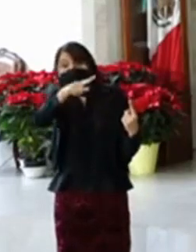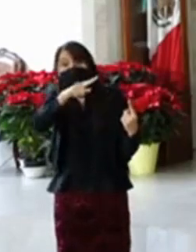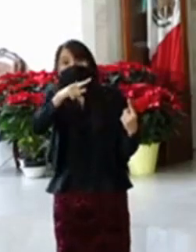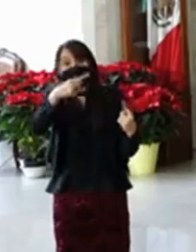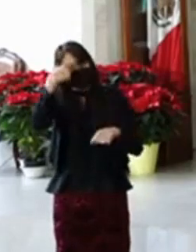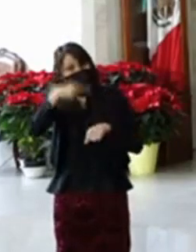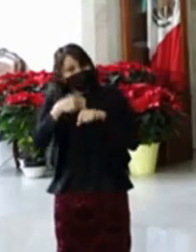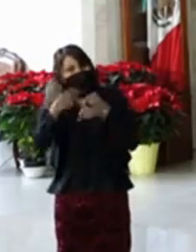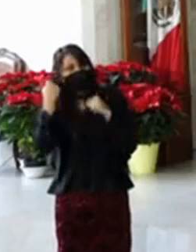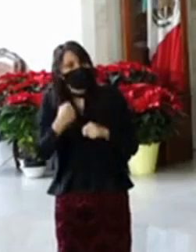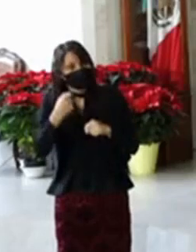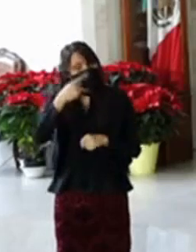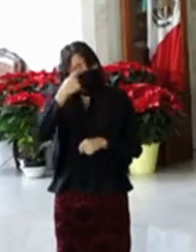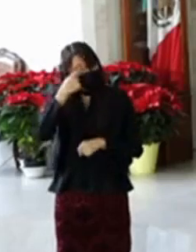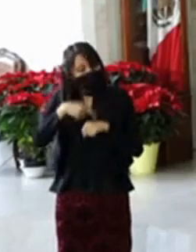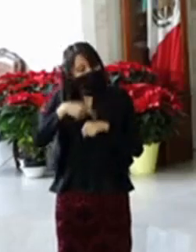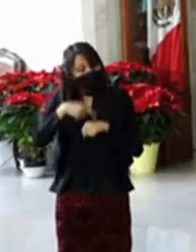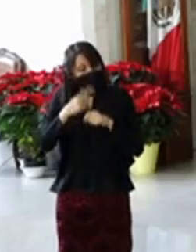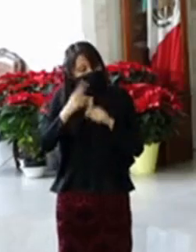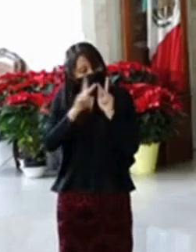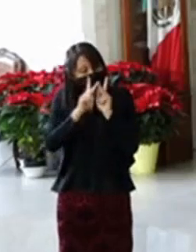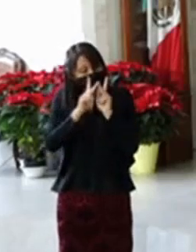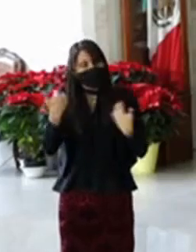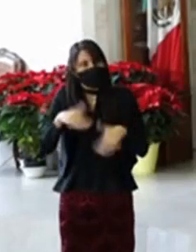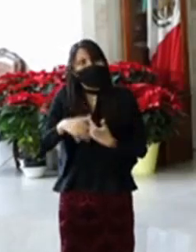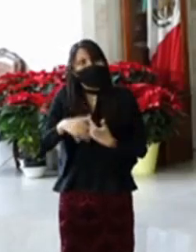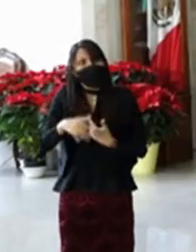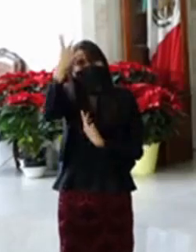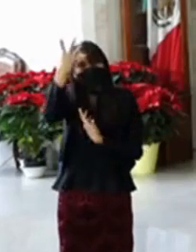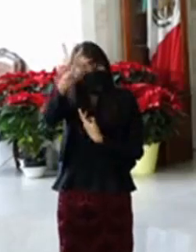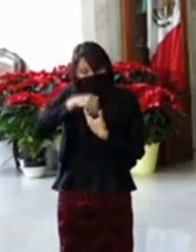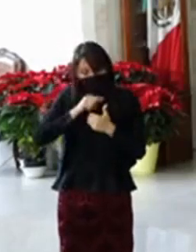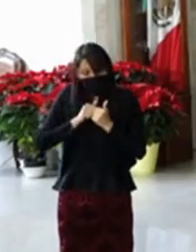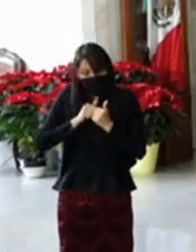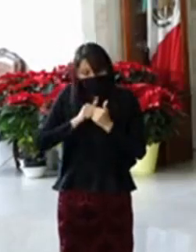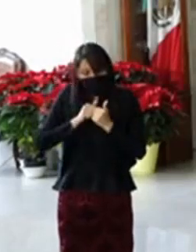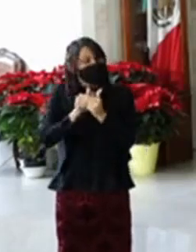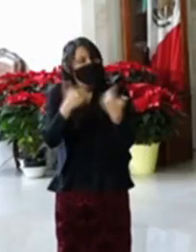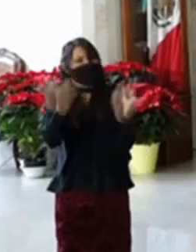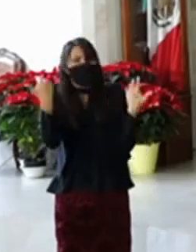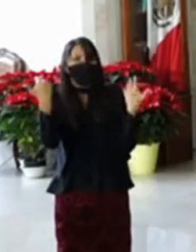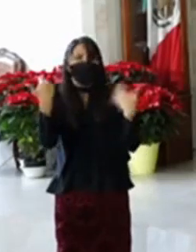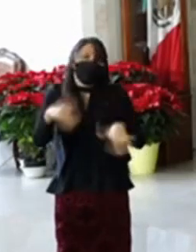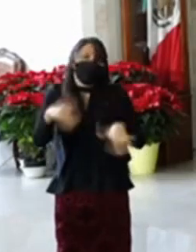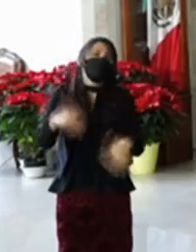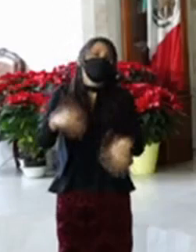vida. Es Emmanuel, Dios con nosotros.